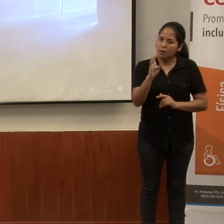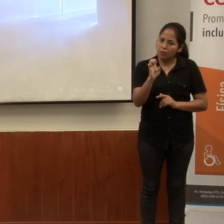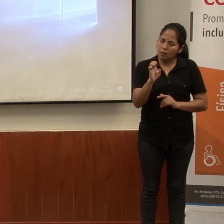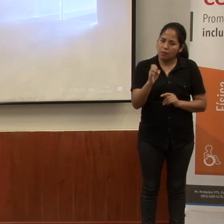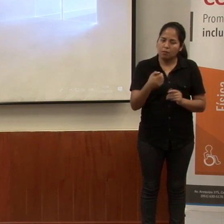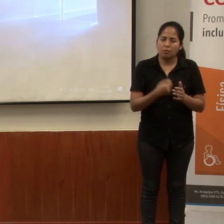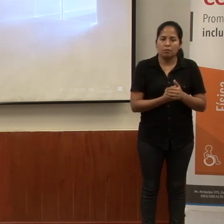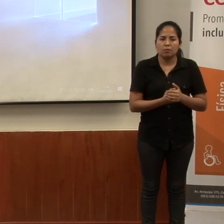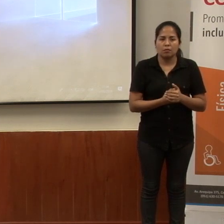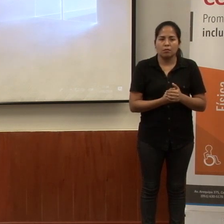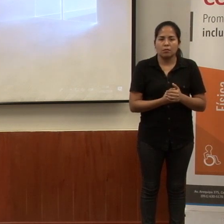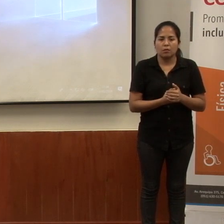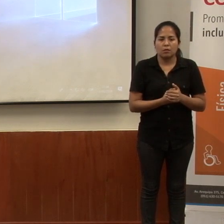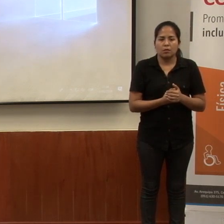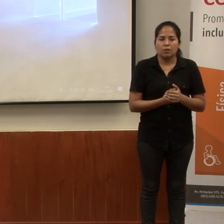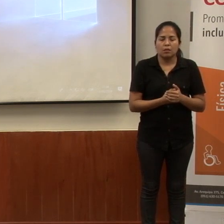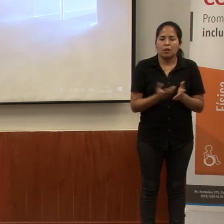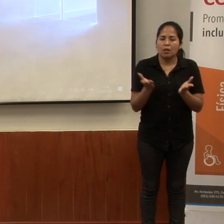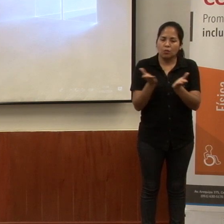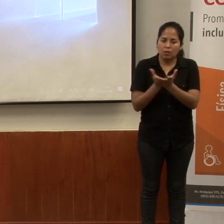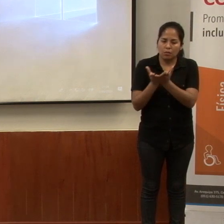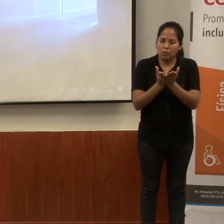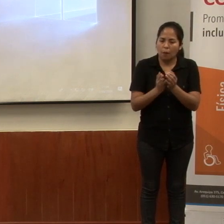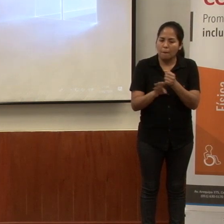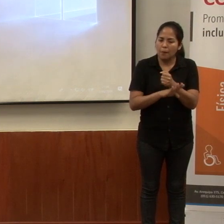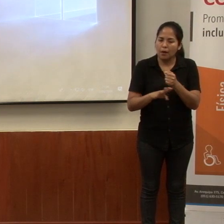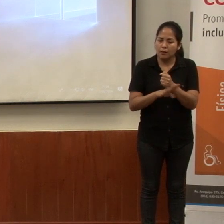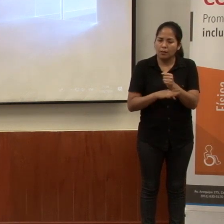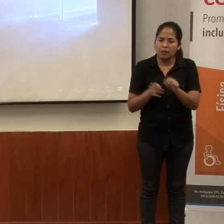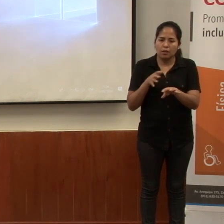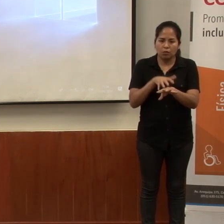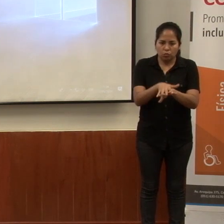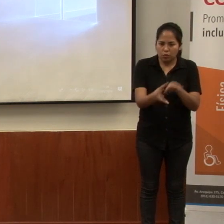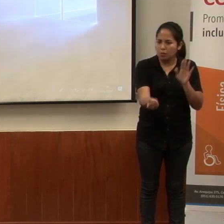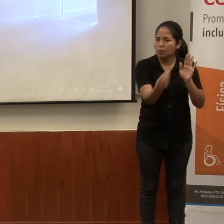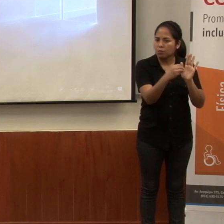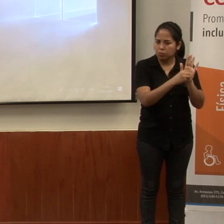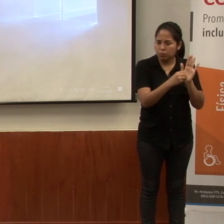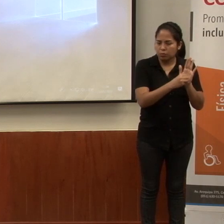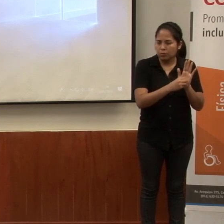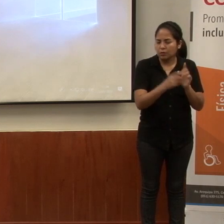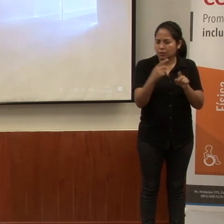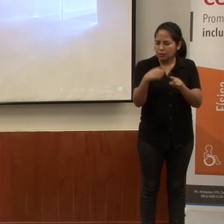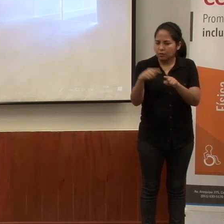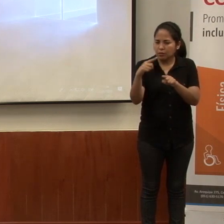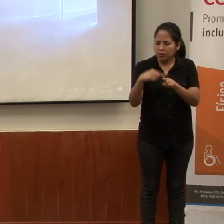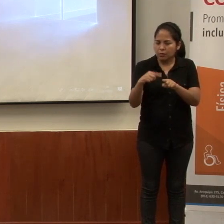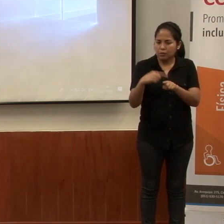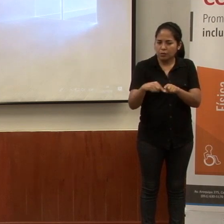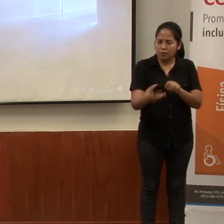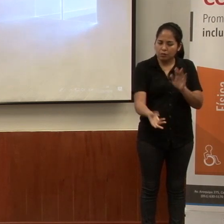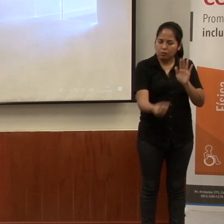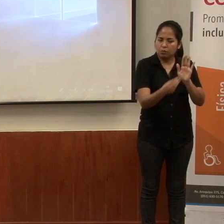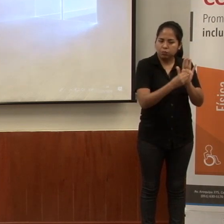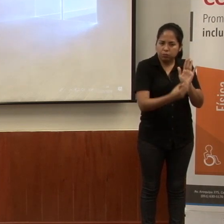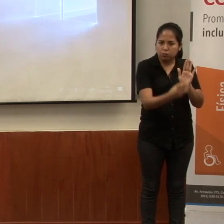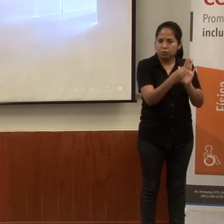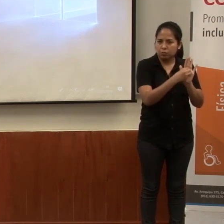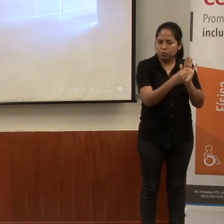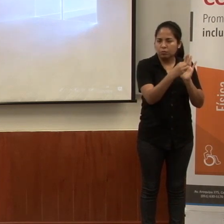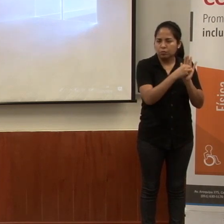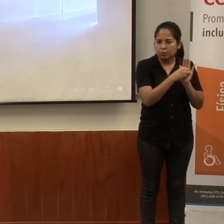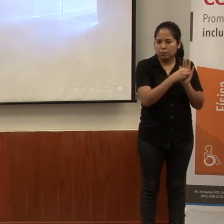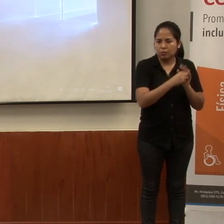básica regular inclusiva, se integran educación técnico-productiva, se integra CUNAMAS, se